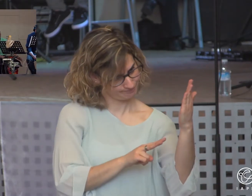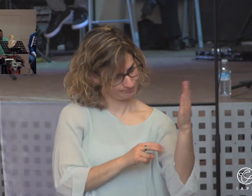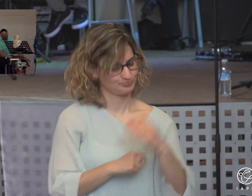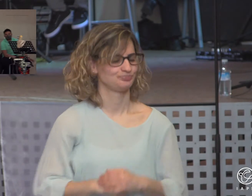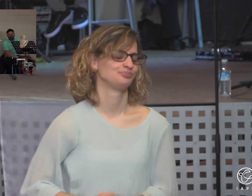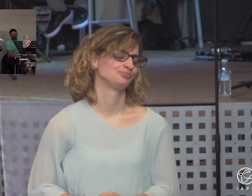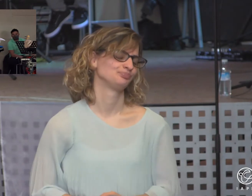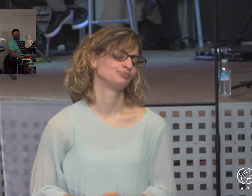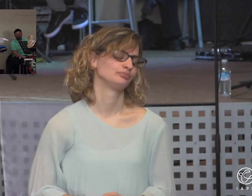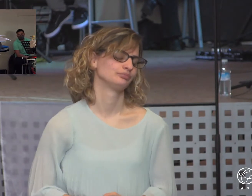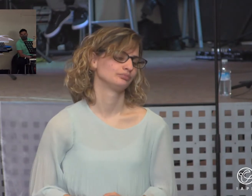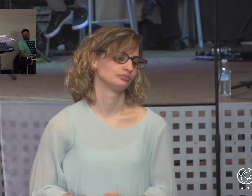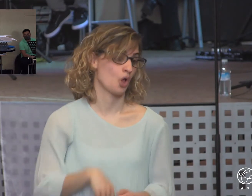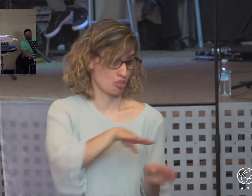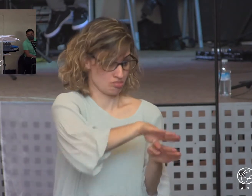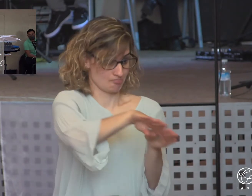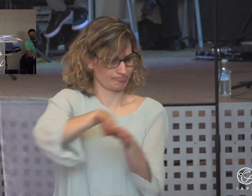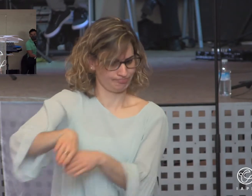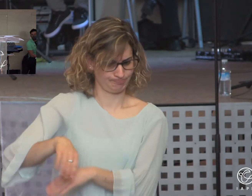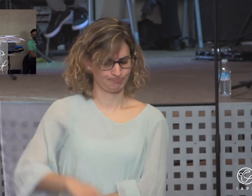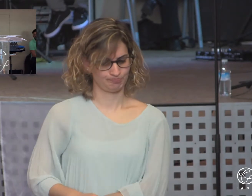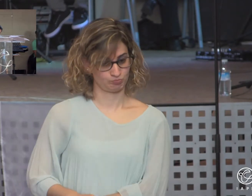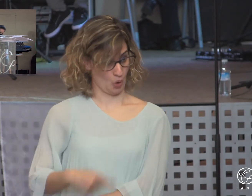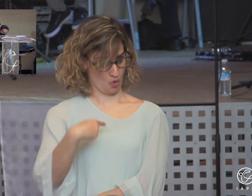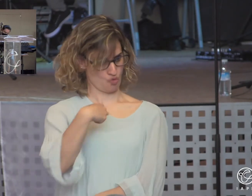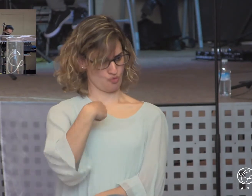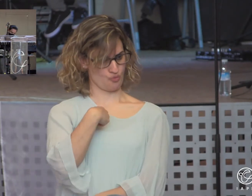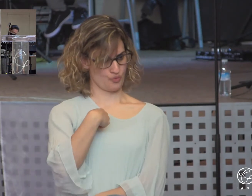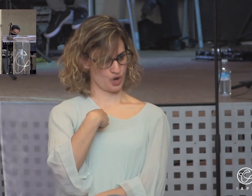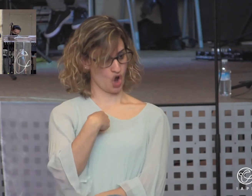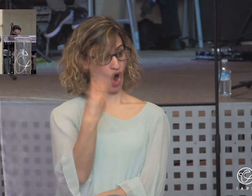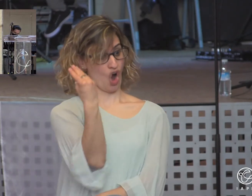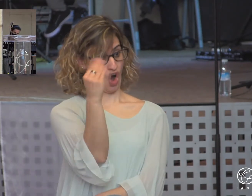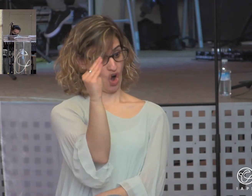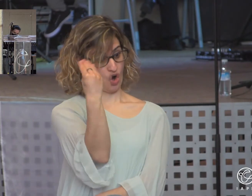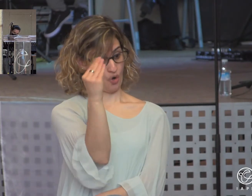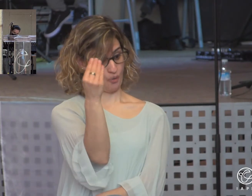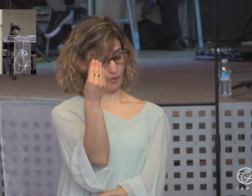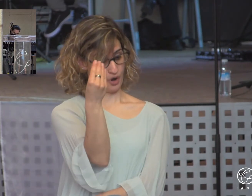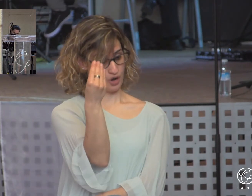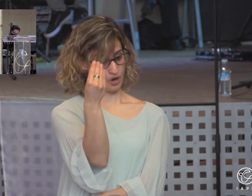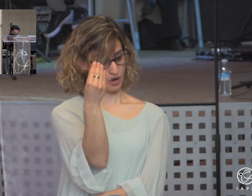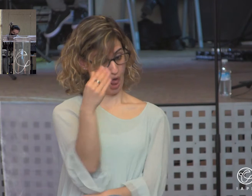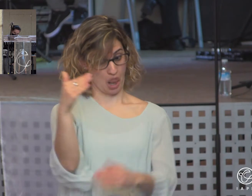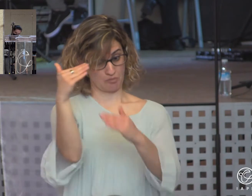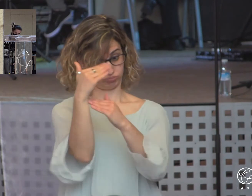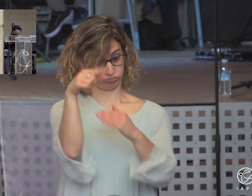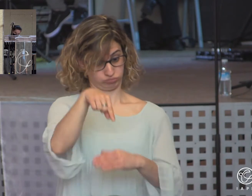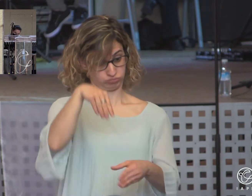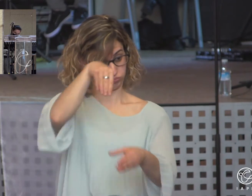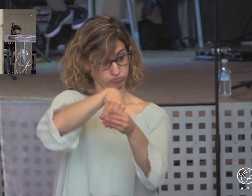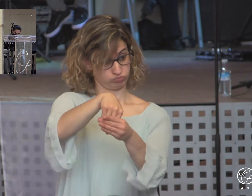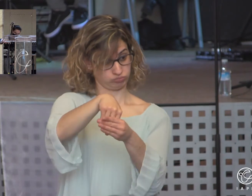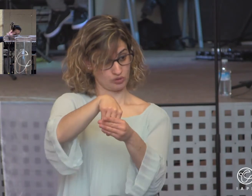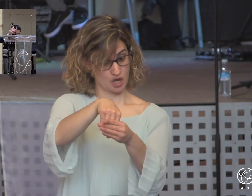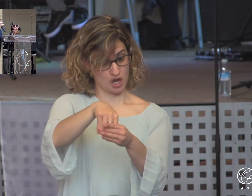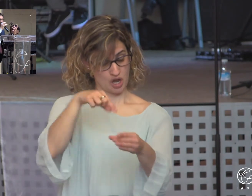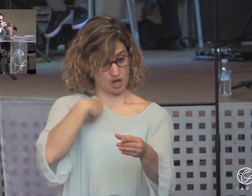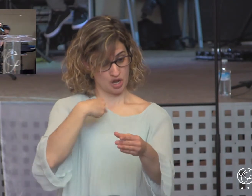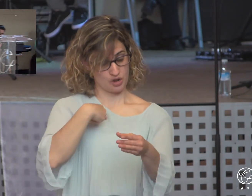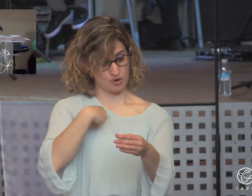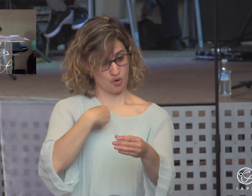17 años y pude tener el privilegio de empaparme de la palabra de Dios, de escuchar,